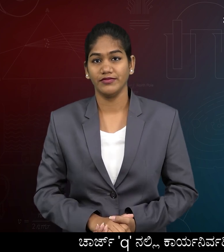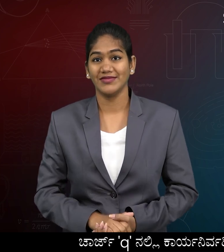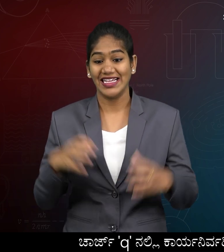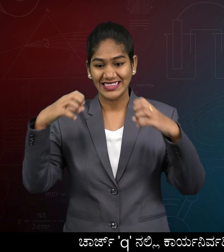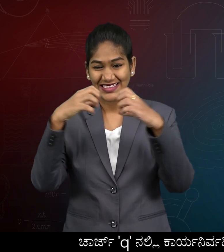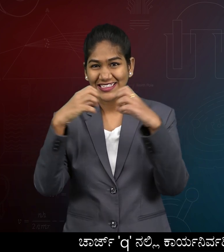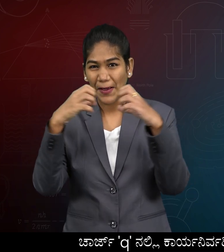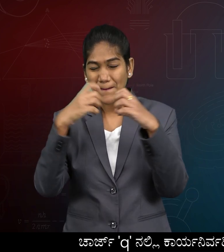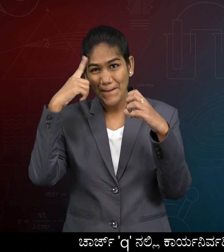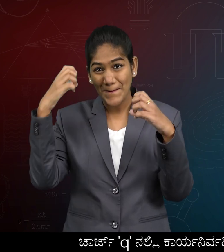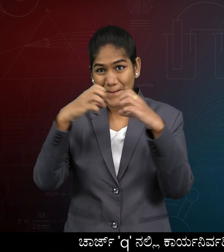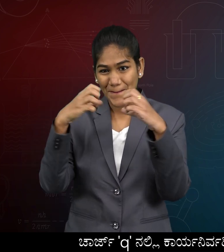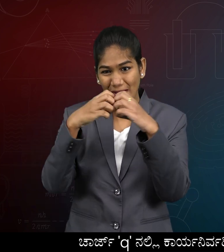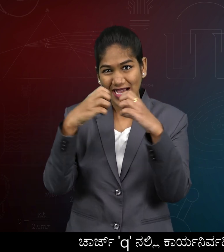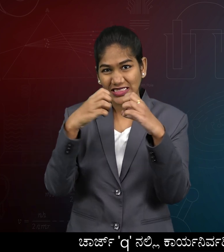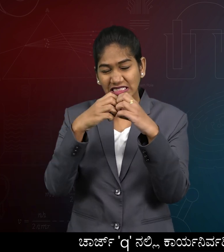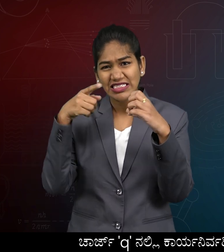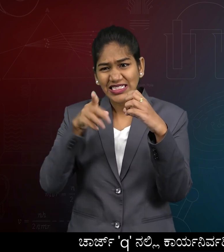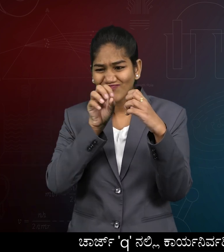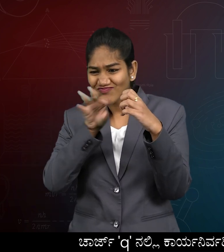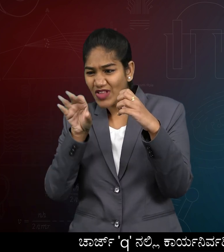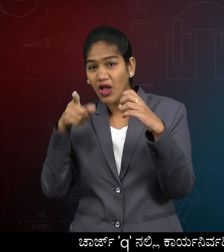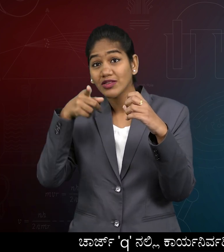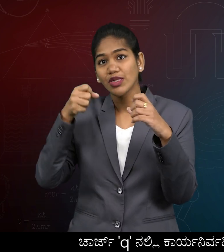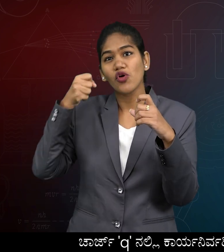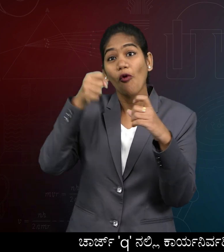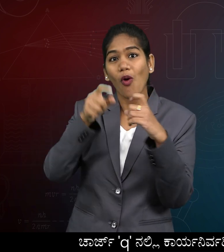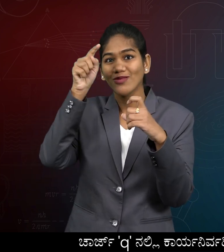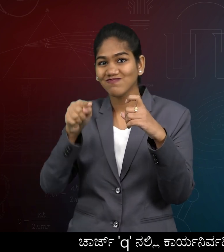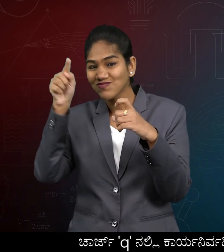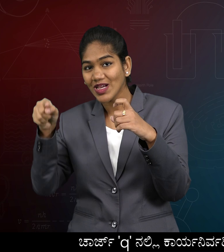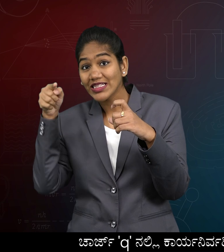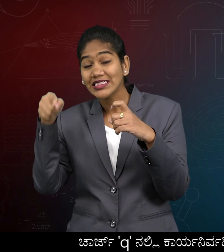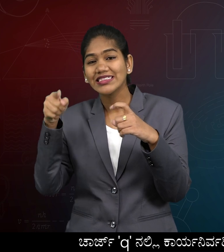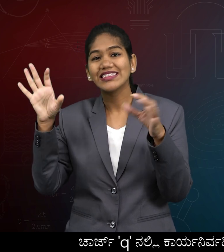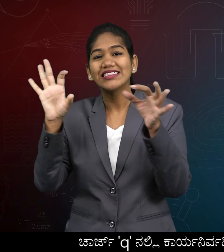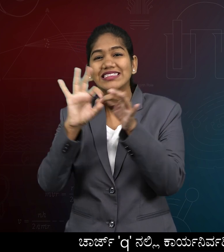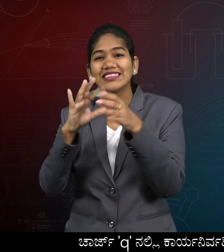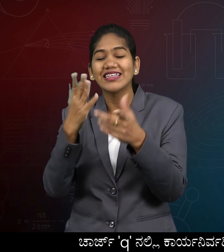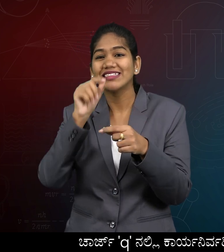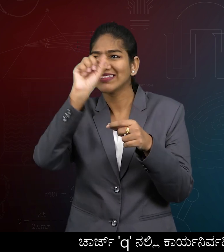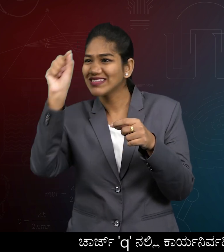1. ಚಾರ್ಜ್ ಕ್ಯೂನಲ್ಲಿ ಕಾರ್ಯನಿರ್ವಹಿಸುವ ಕಾಂತೀಯ ಬಲವು F QVB ಆಗಿದೆ.